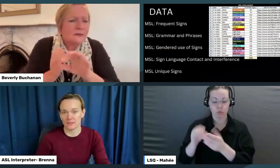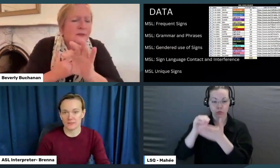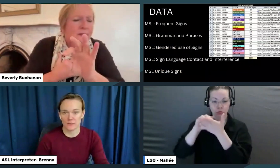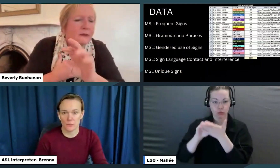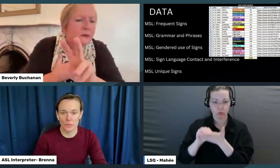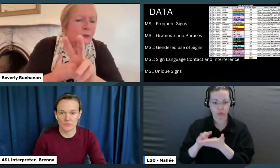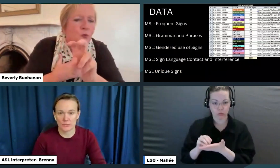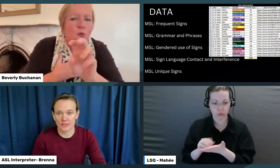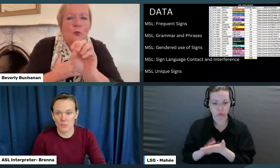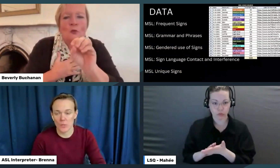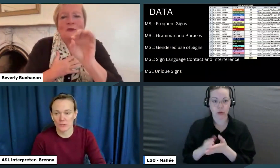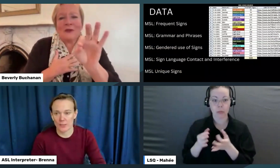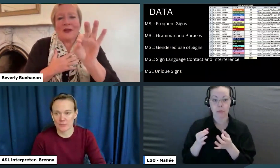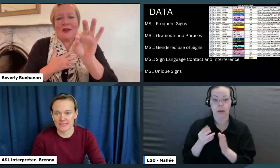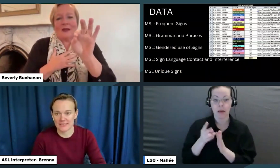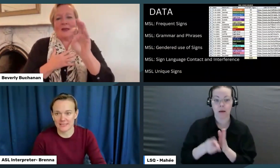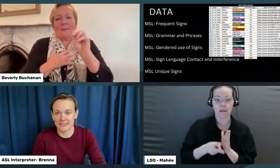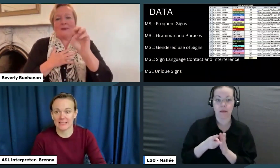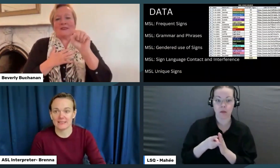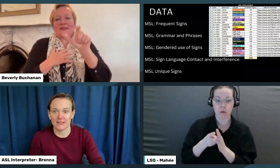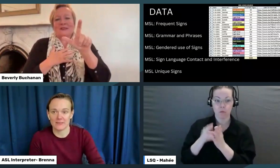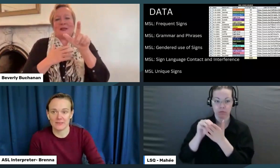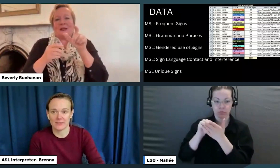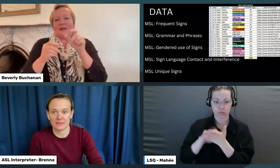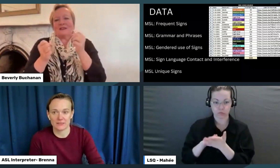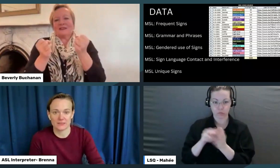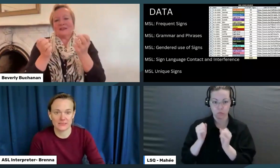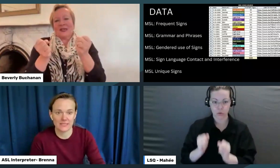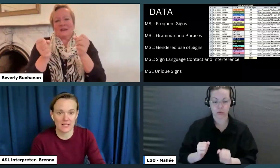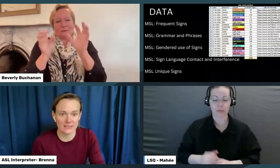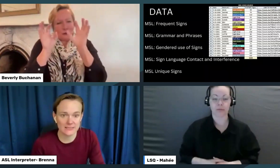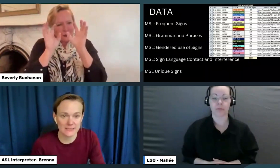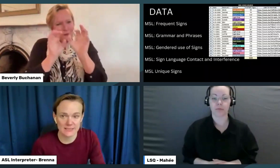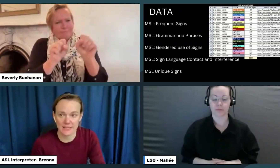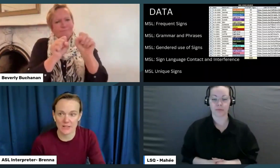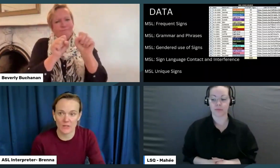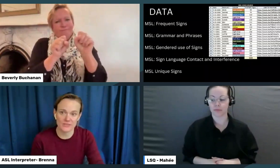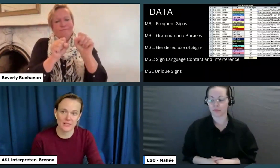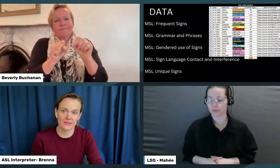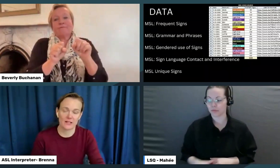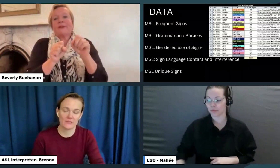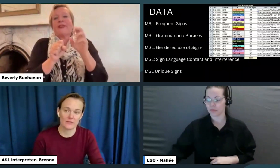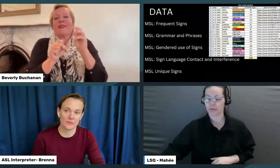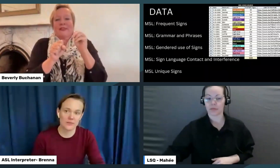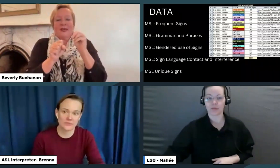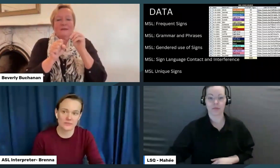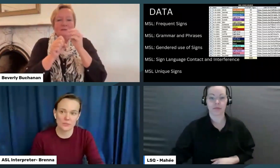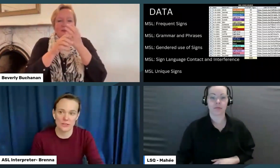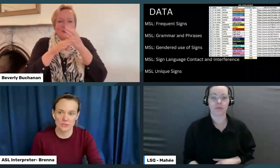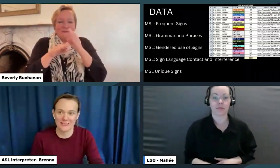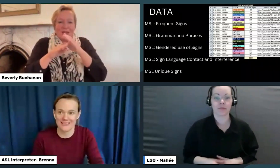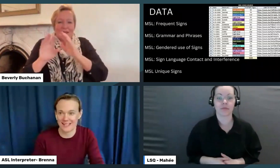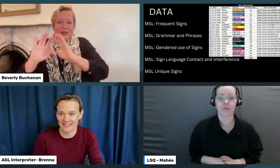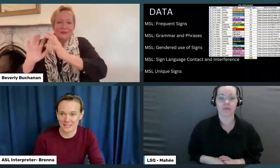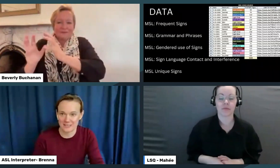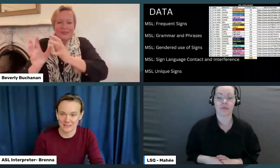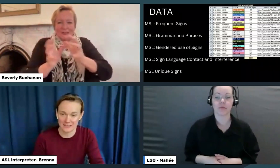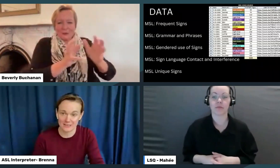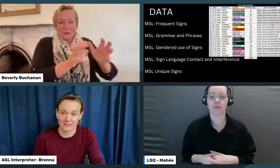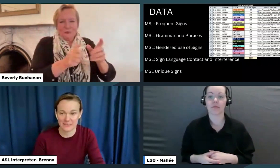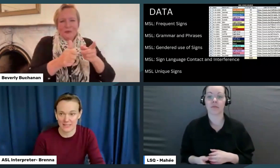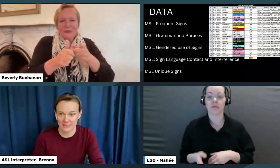ce qui était bien représenté parmi les signes, c'est que dans l'ensemble, j'ai retrouvé